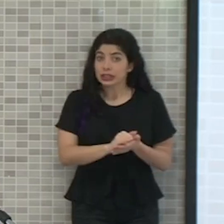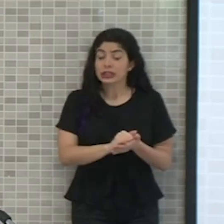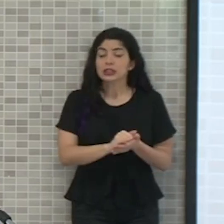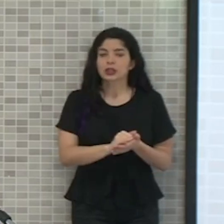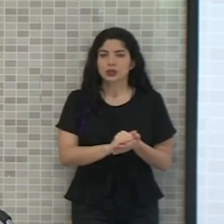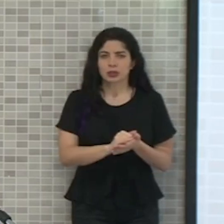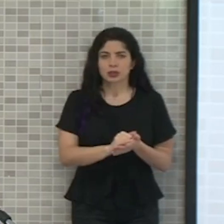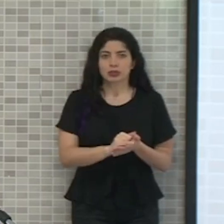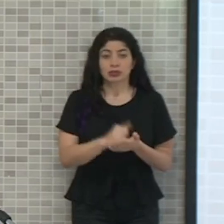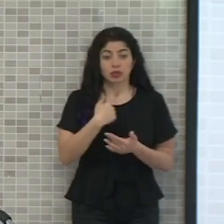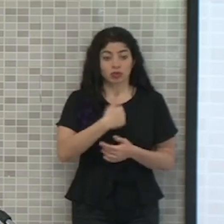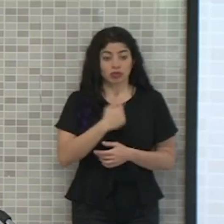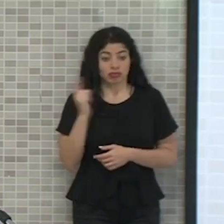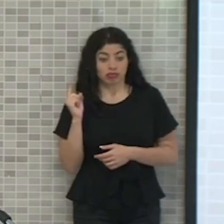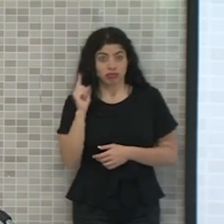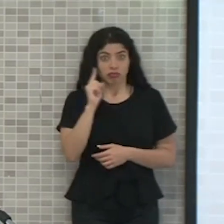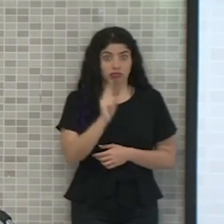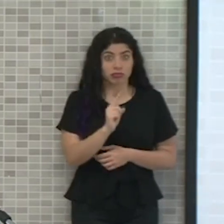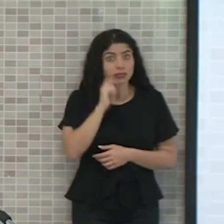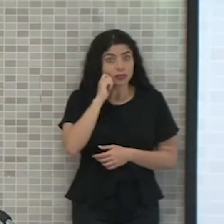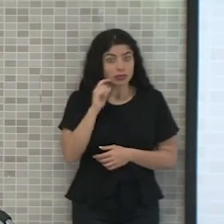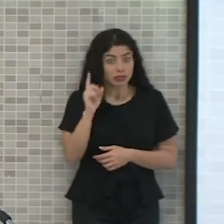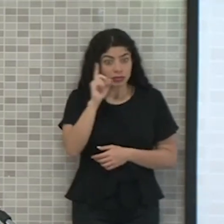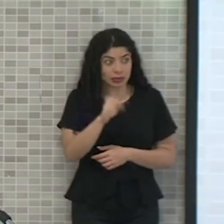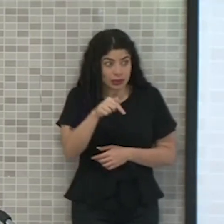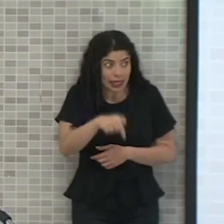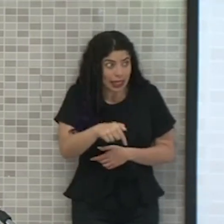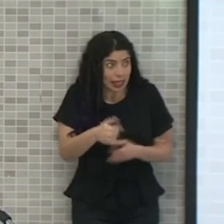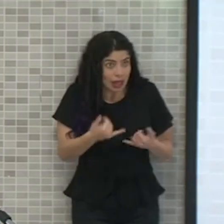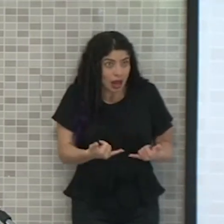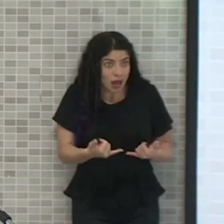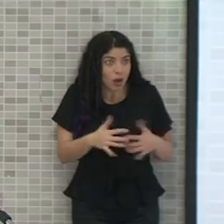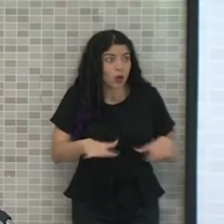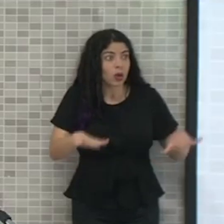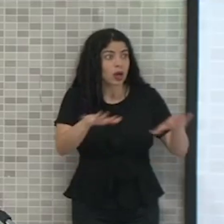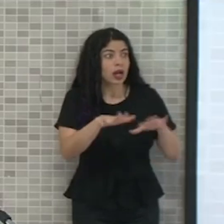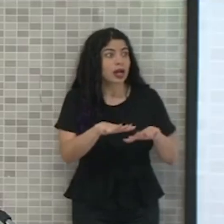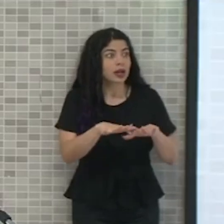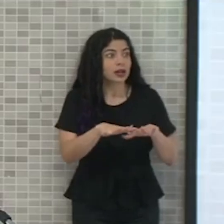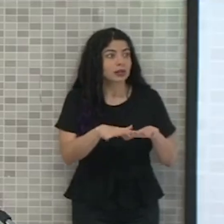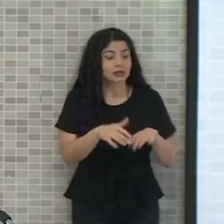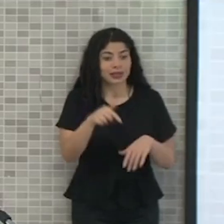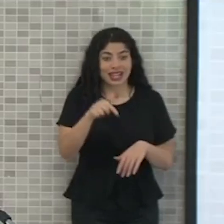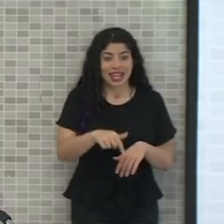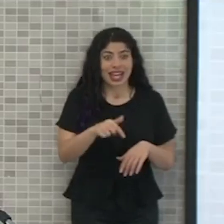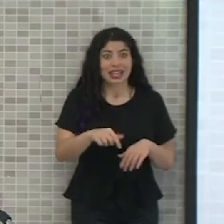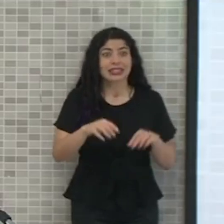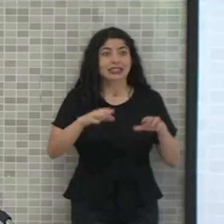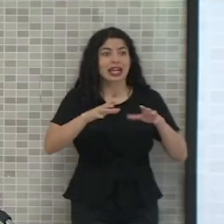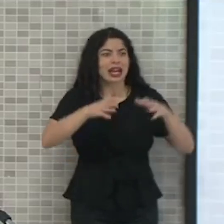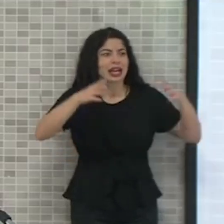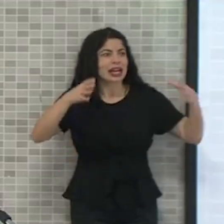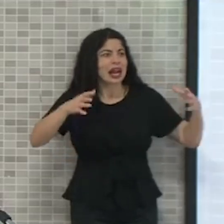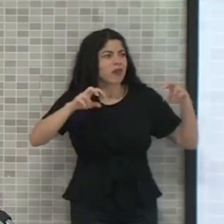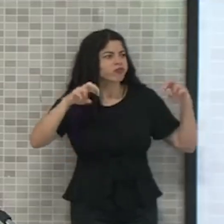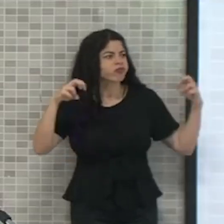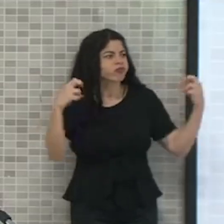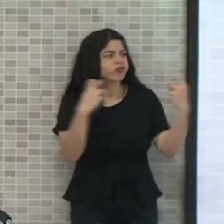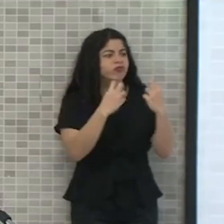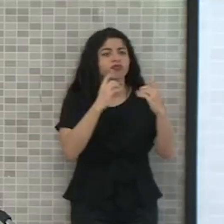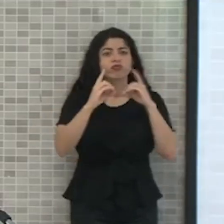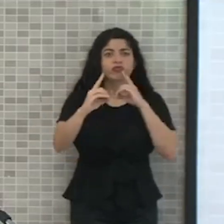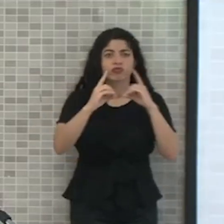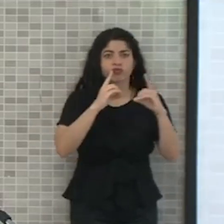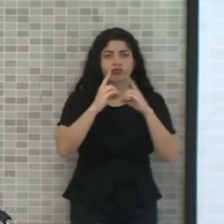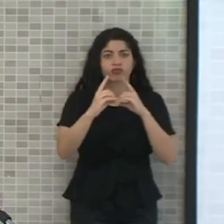con nuestra presencia aquí y ahora, en esta gran mesa de diálogo,